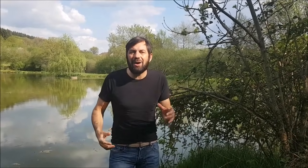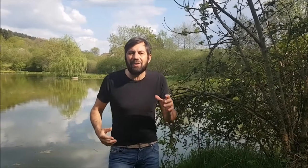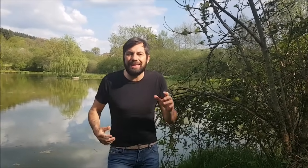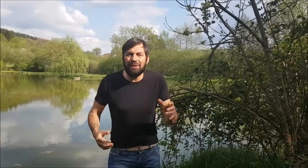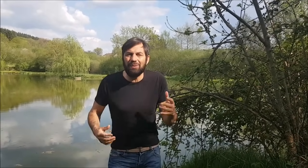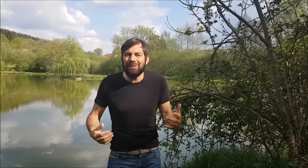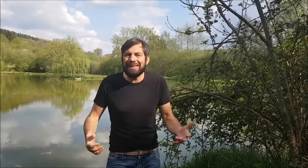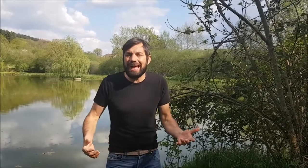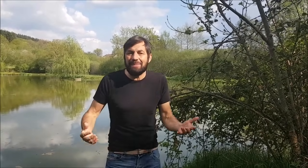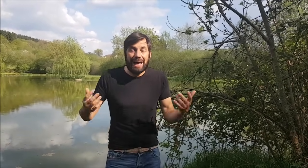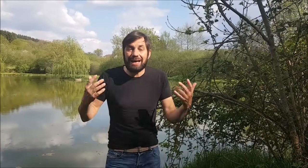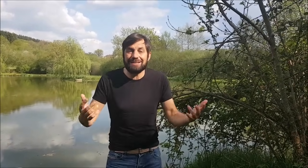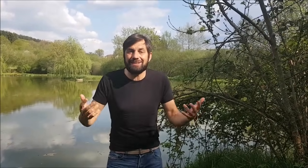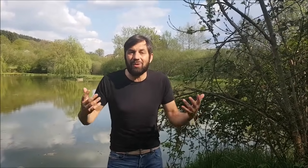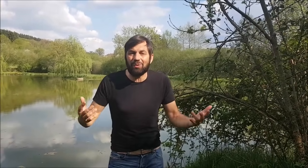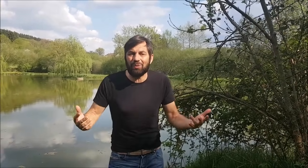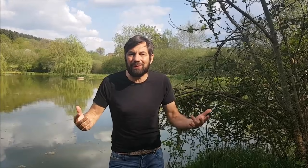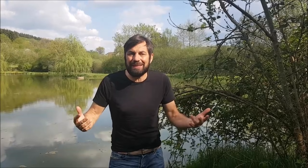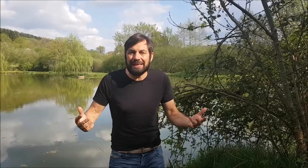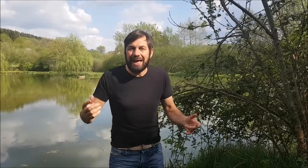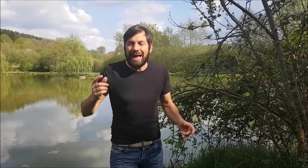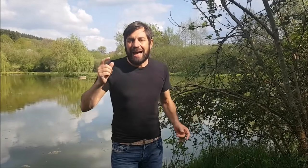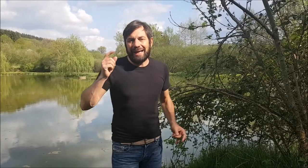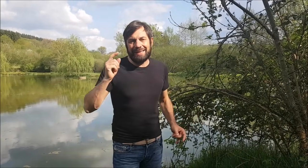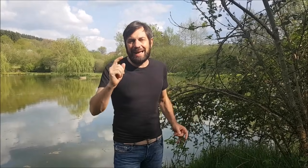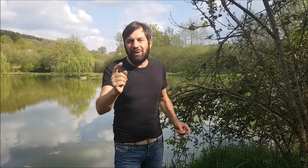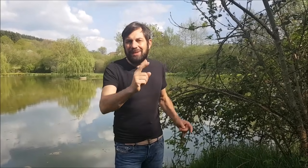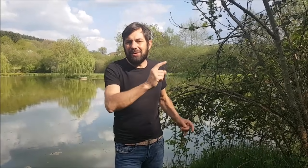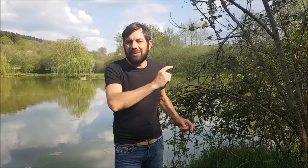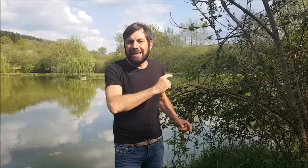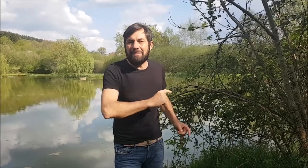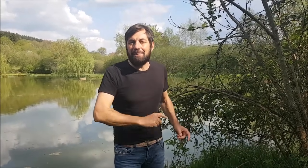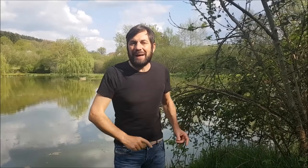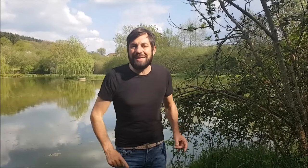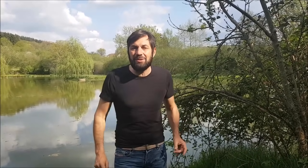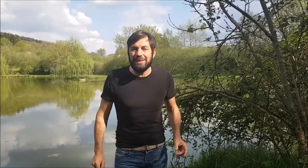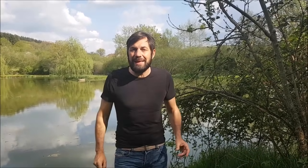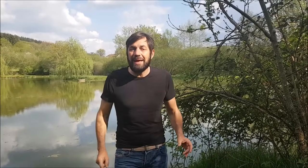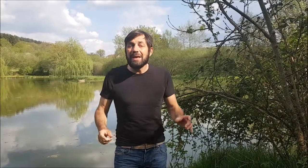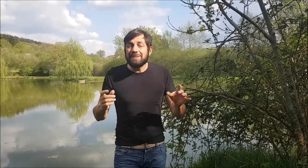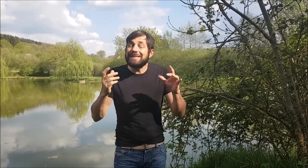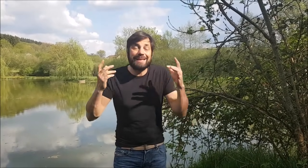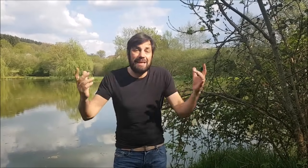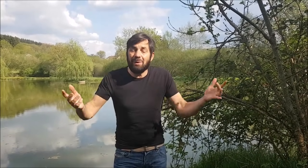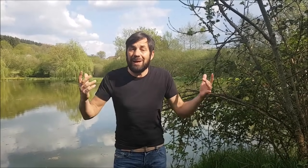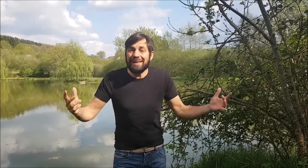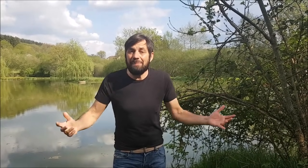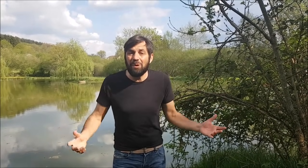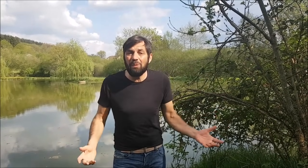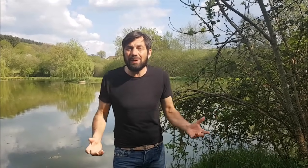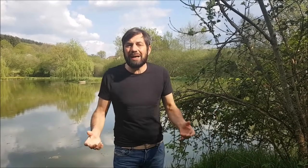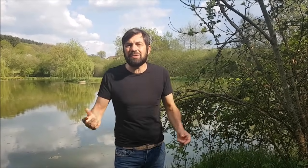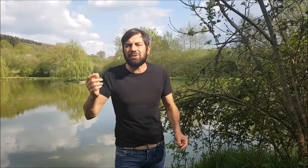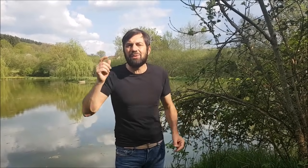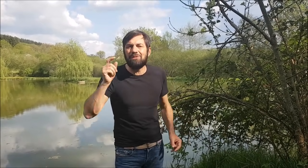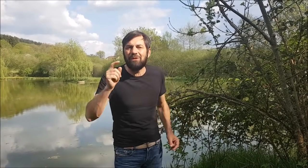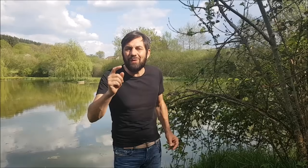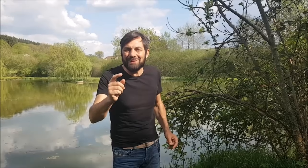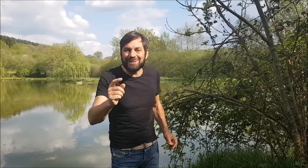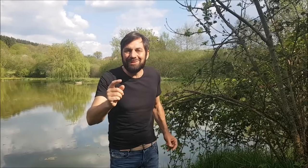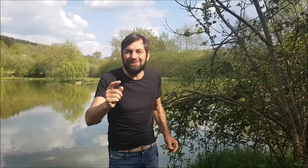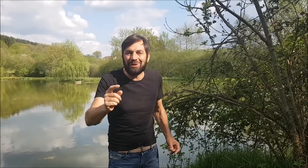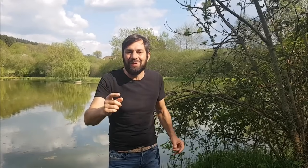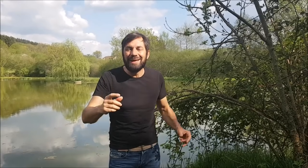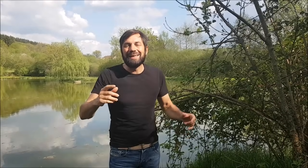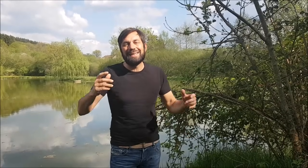notre 41e instant comptine. Un 41e particulier, certainement l'un des plus beaux car ce sont